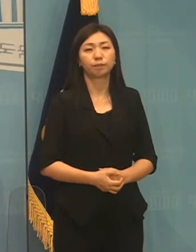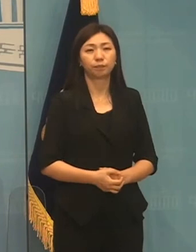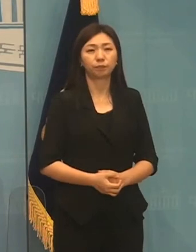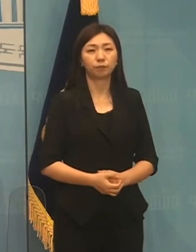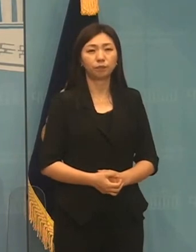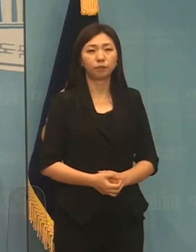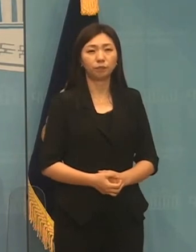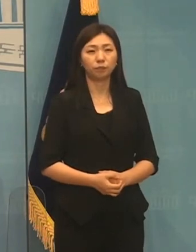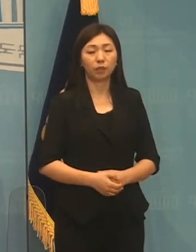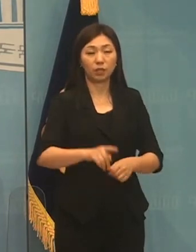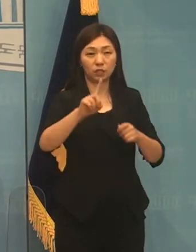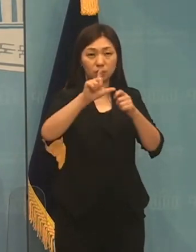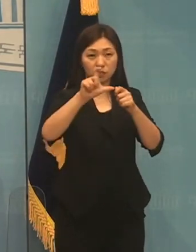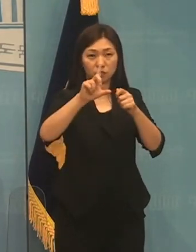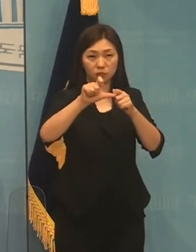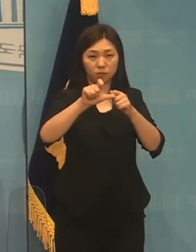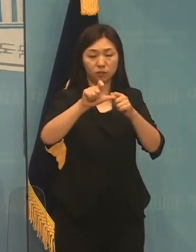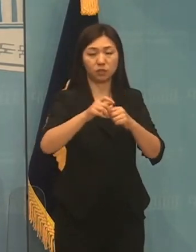이루겠습니다. 열다섯번째,